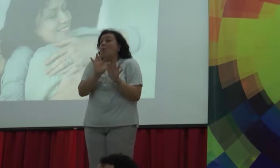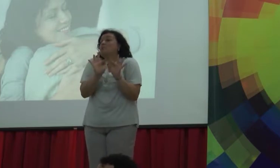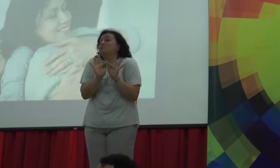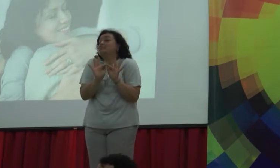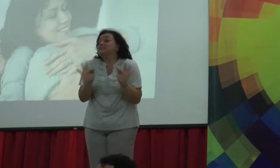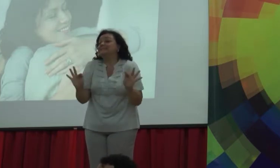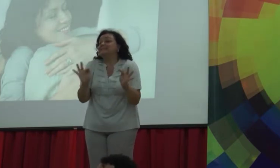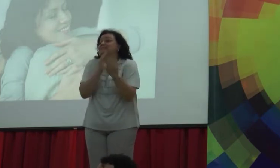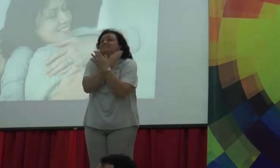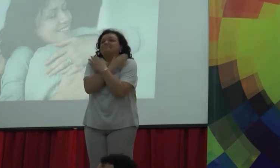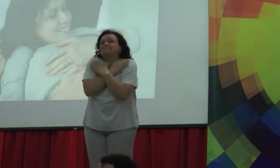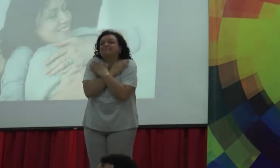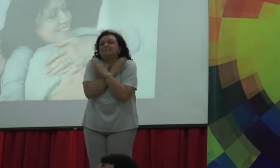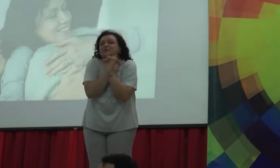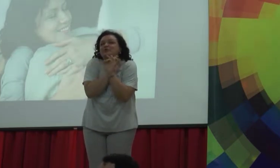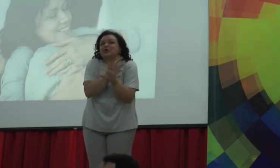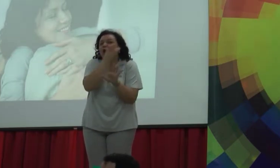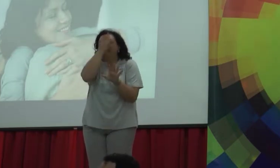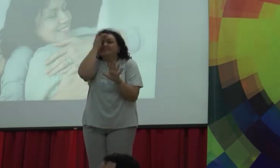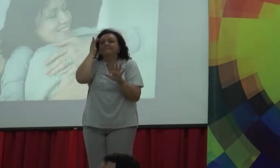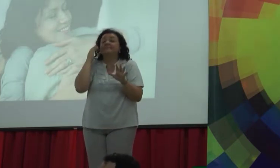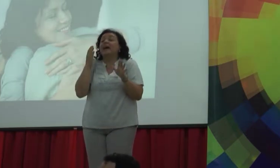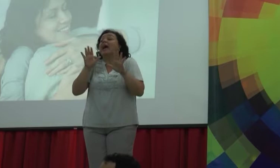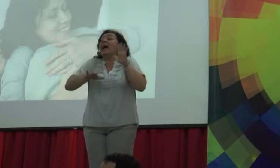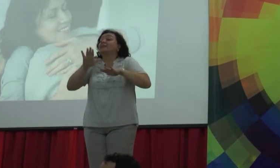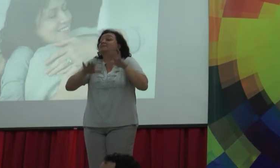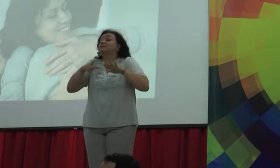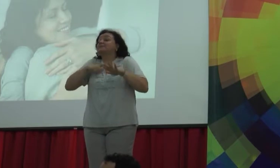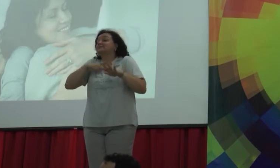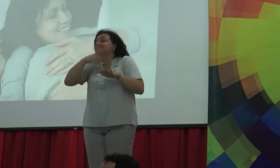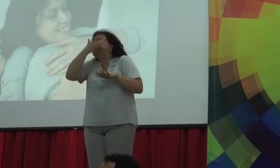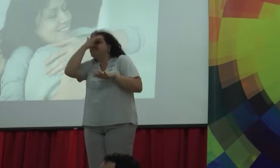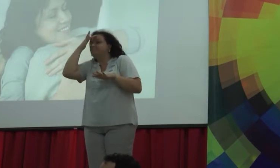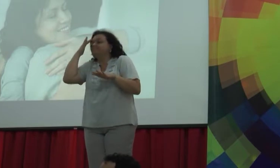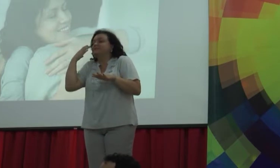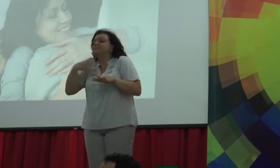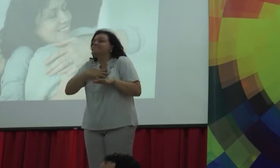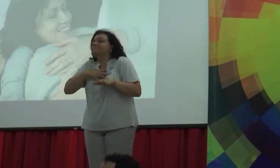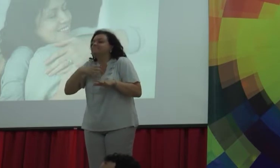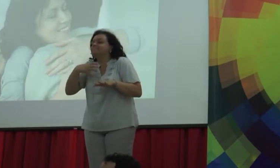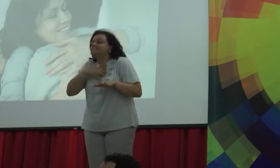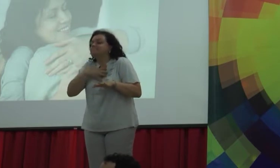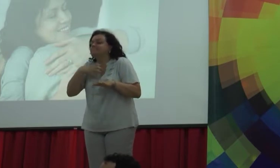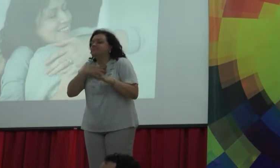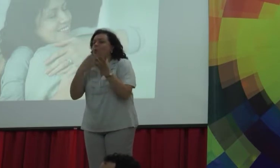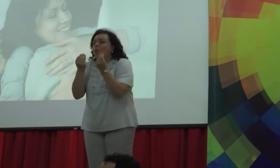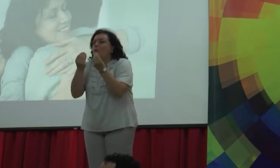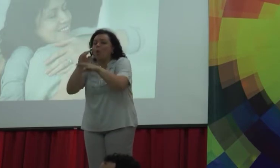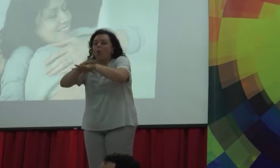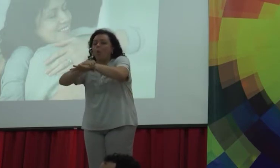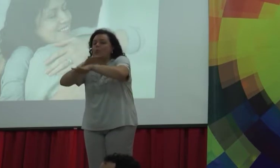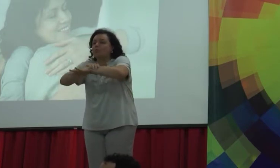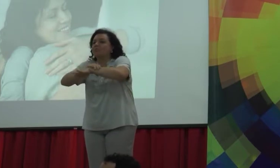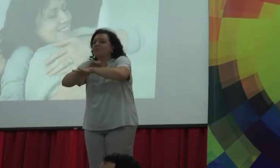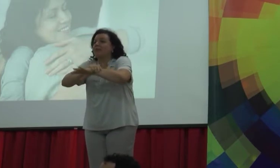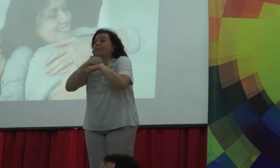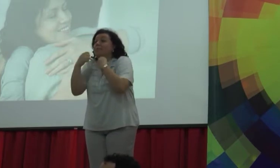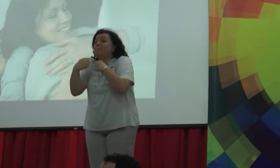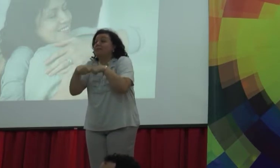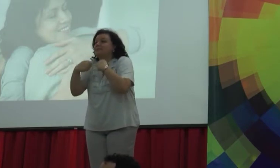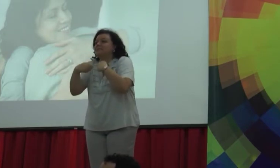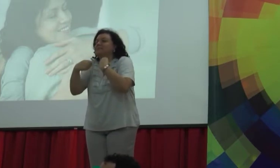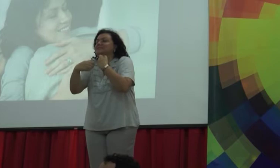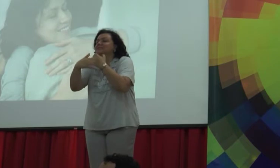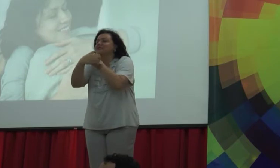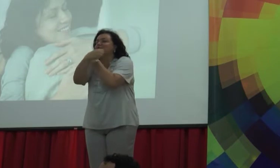repente eu não conheço a pessoa, mas eu vou lá e dou somente um abraço nela. E eu sinto que